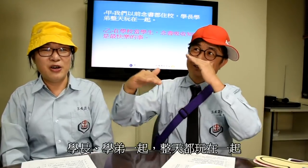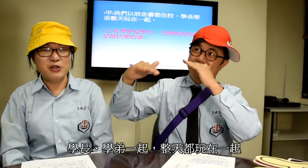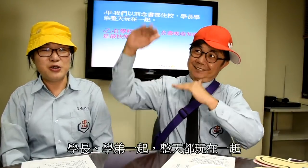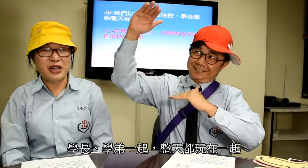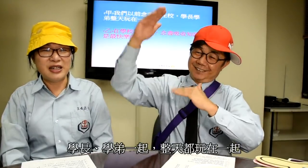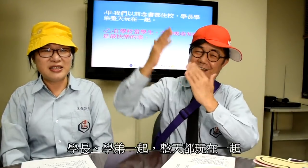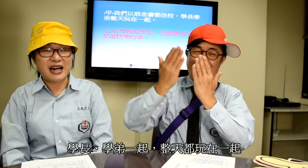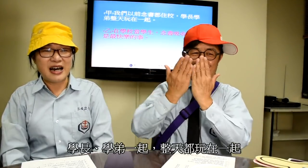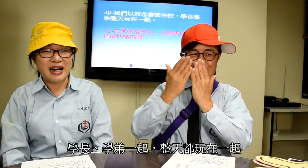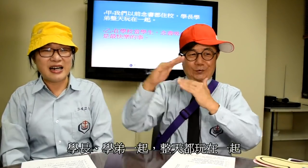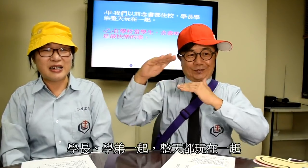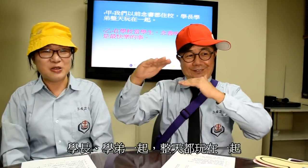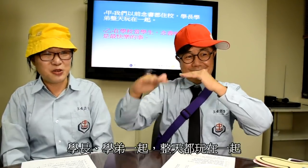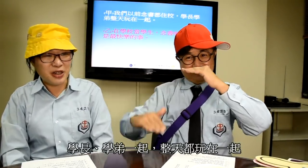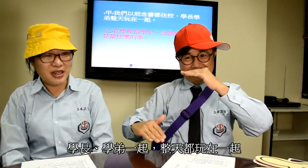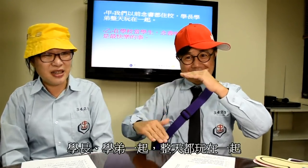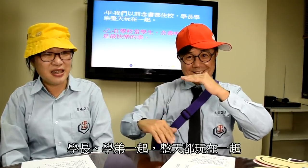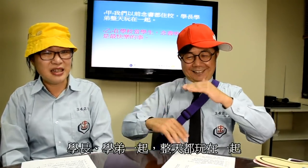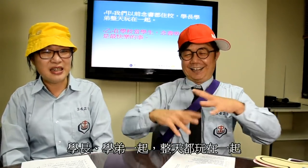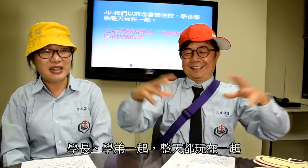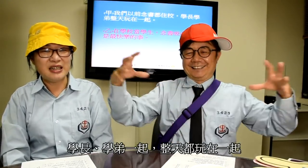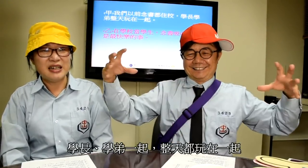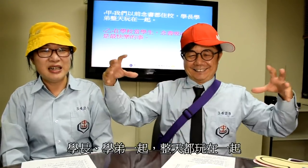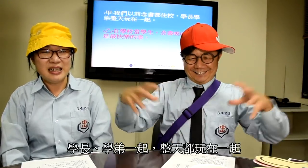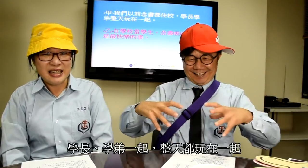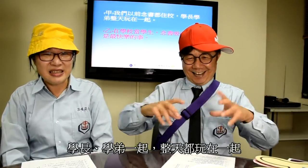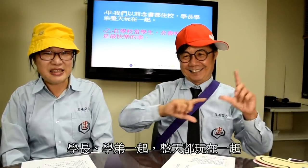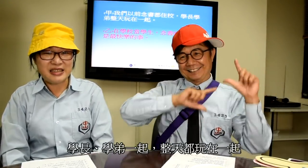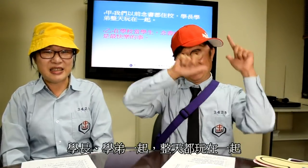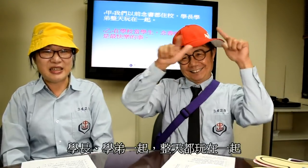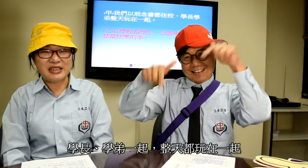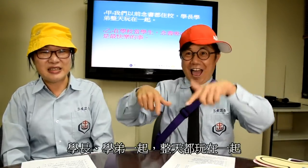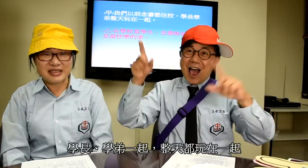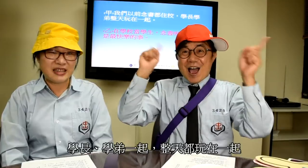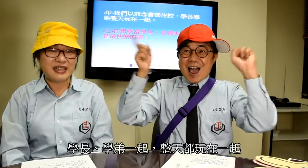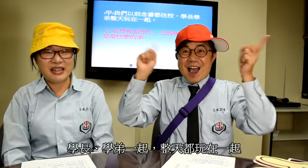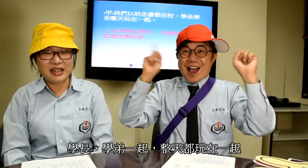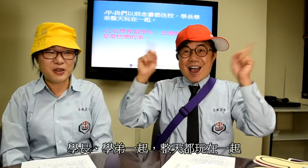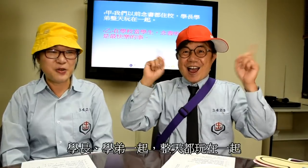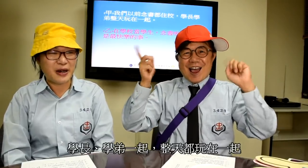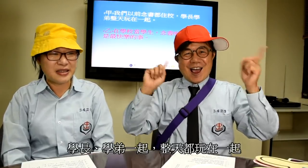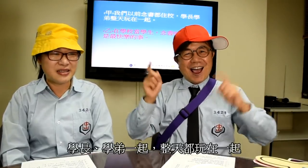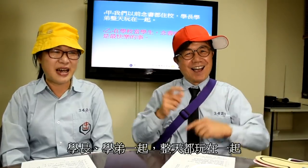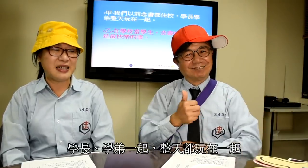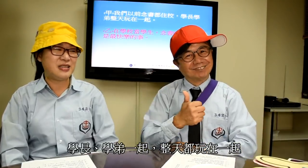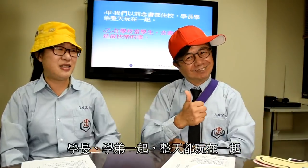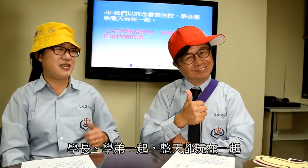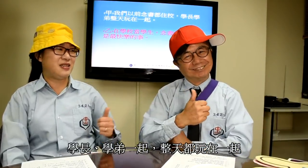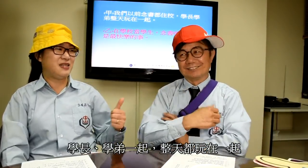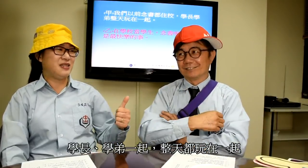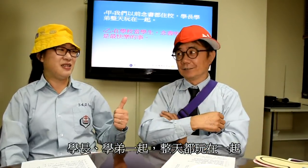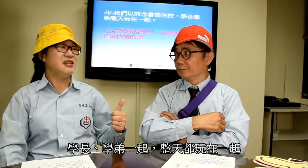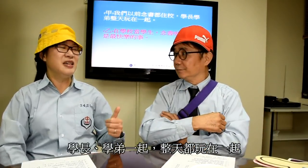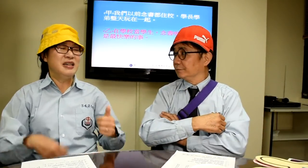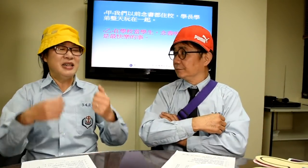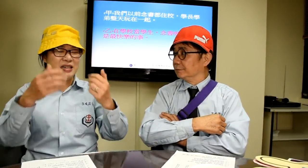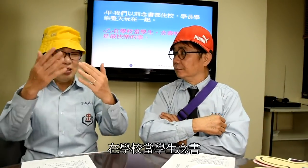学长学弟一起，整天都玩在一起。在